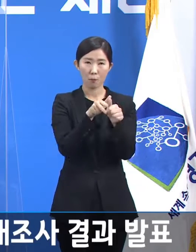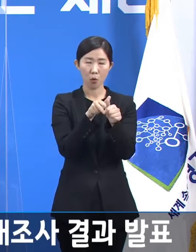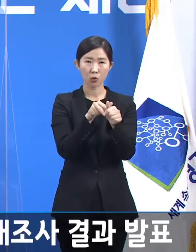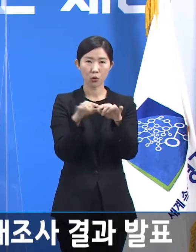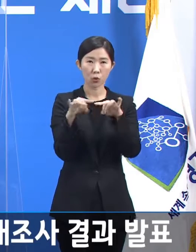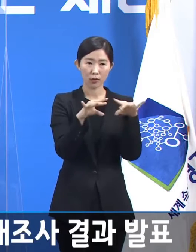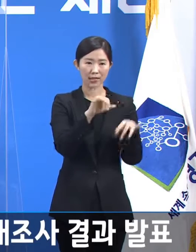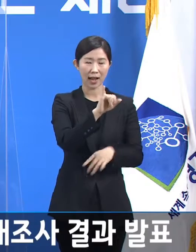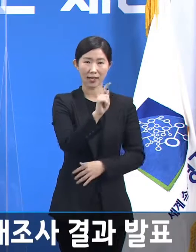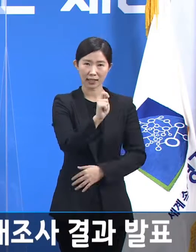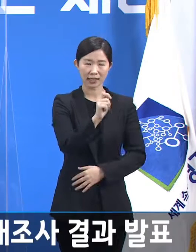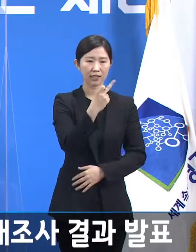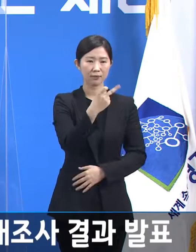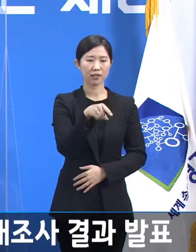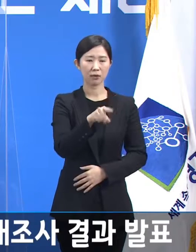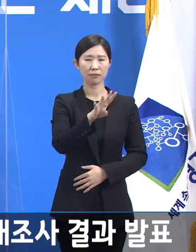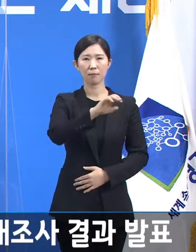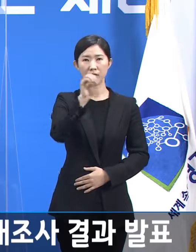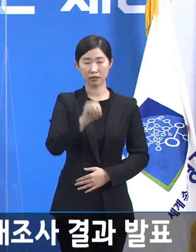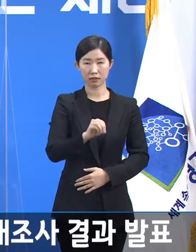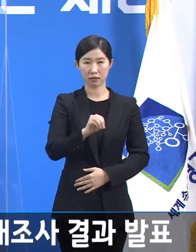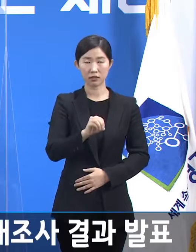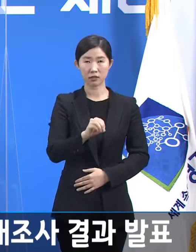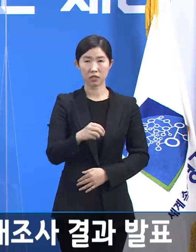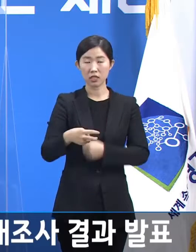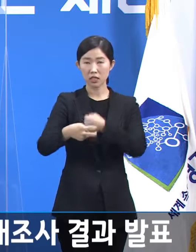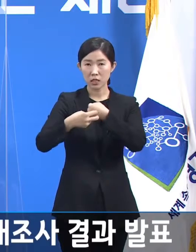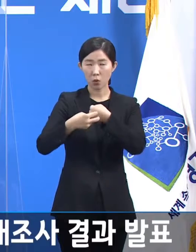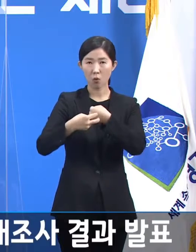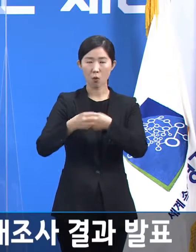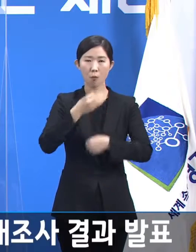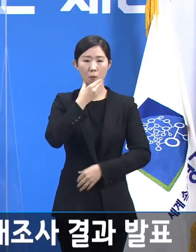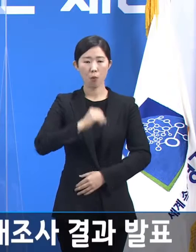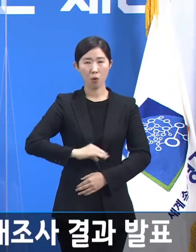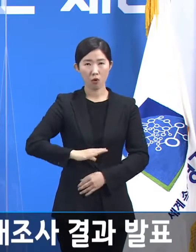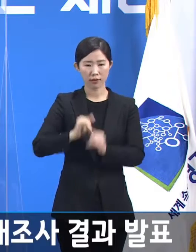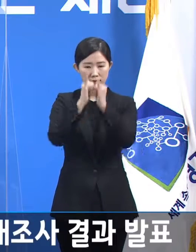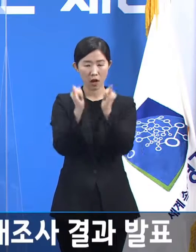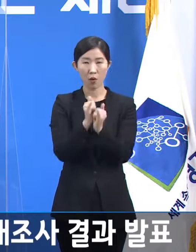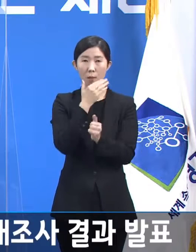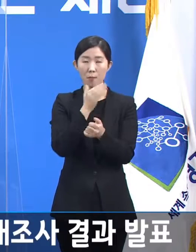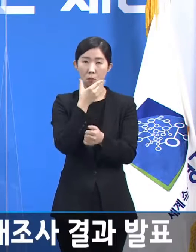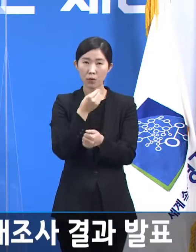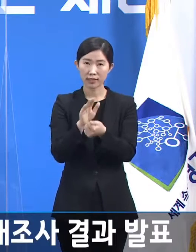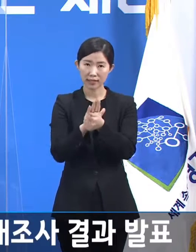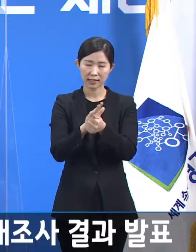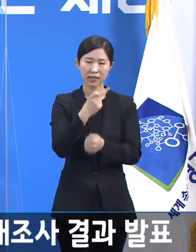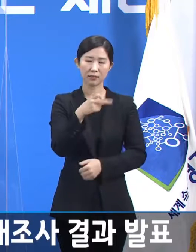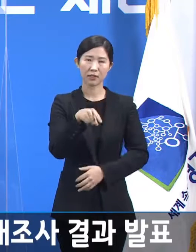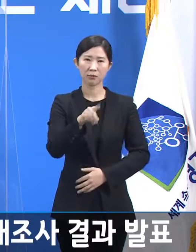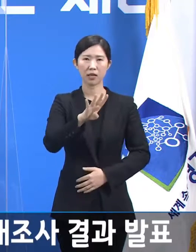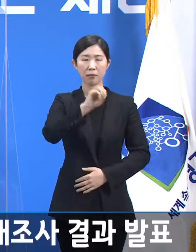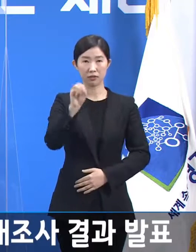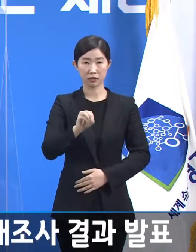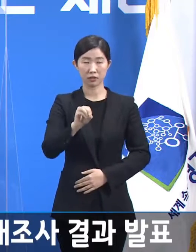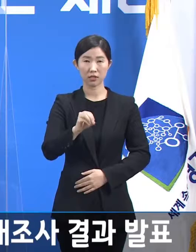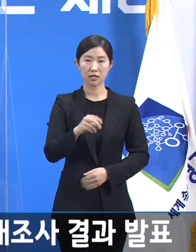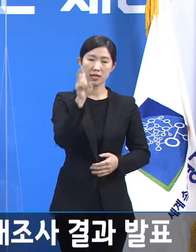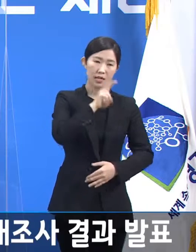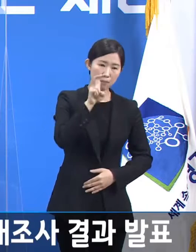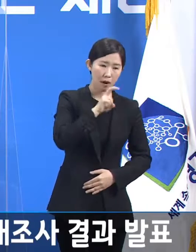정보통신개발서비스 12.4%, 의료보건 및 사회복지서비스 12.4%, 또 음악, 연극, 미술,